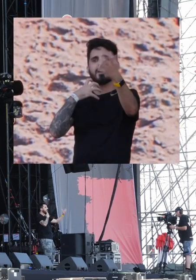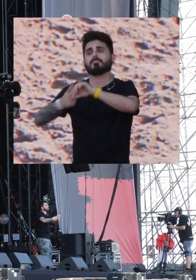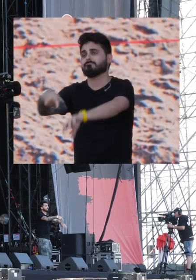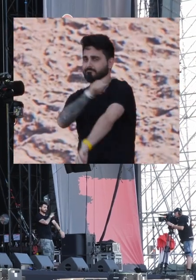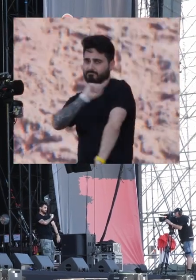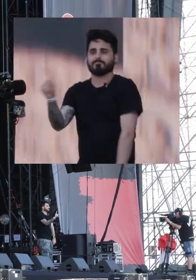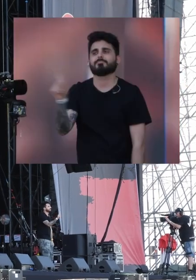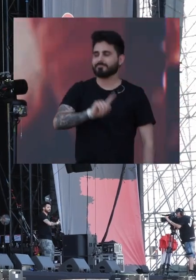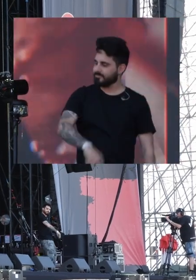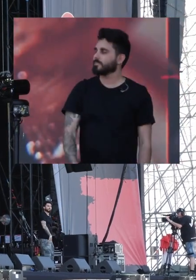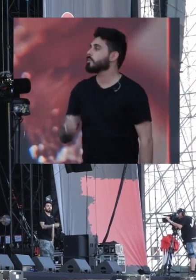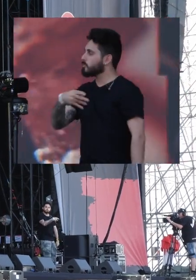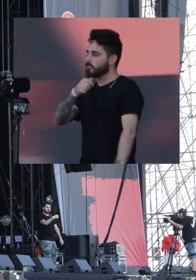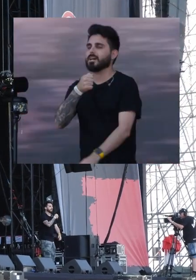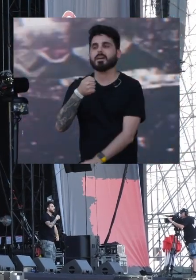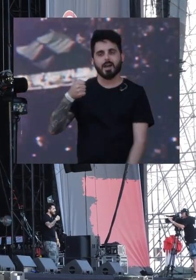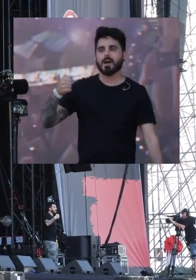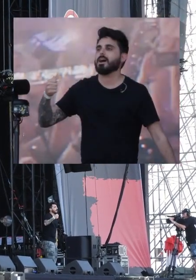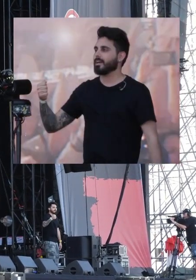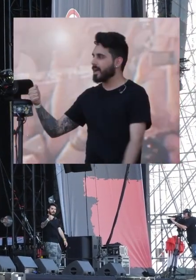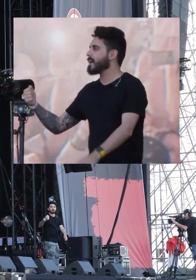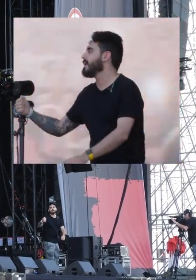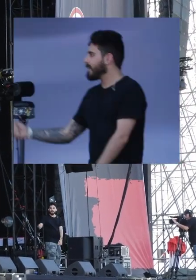no exagero.